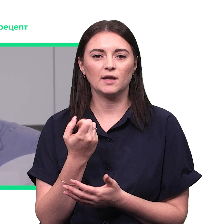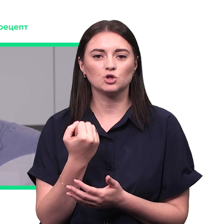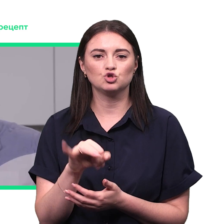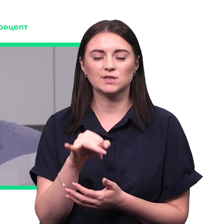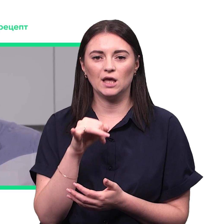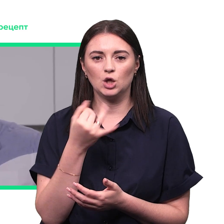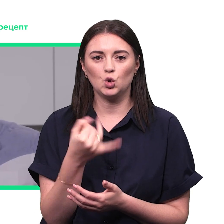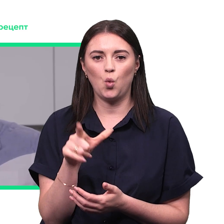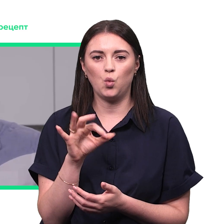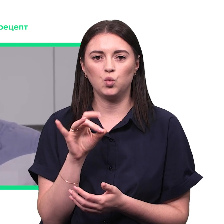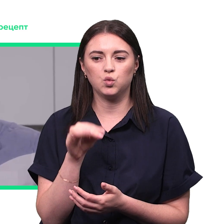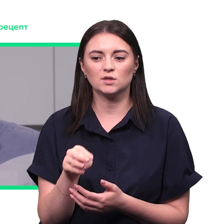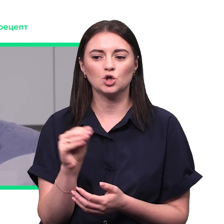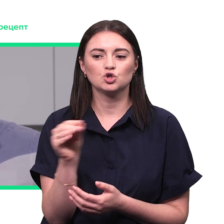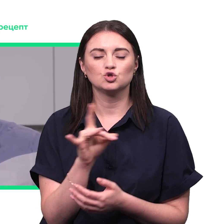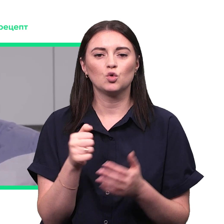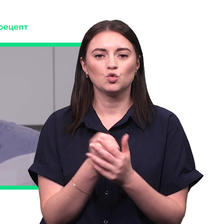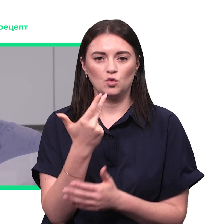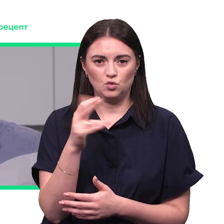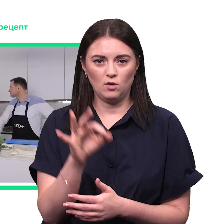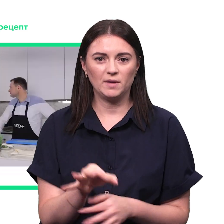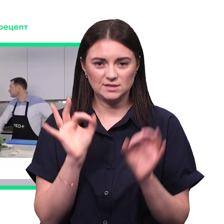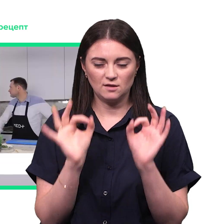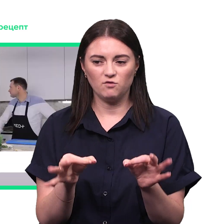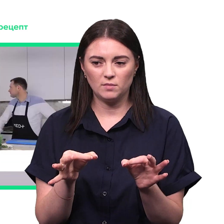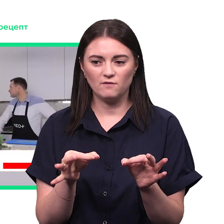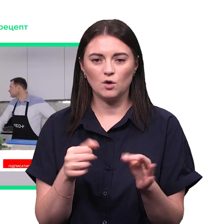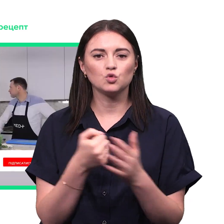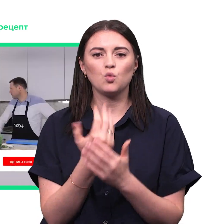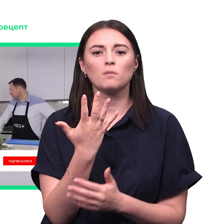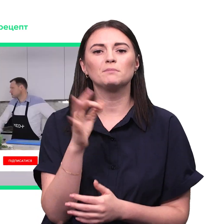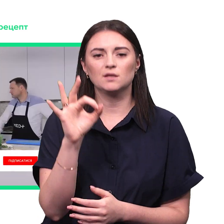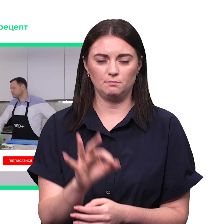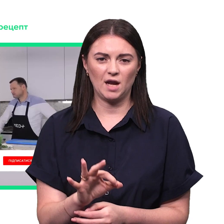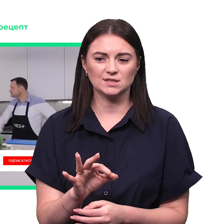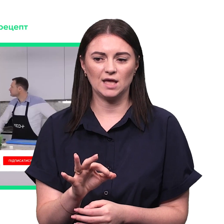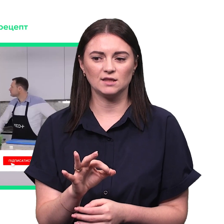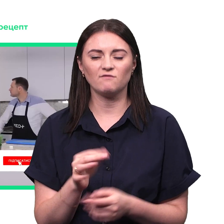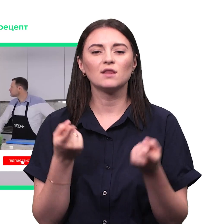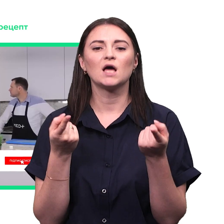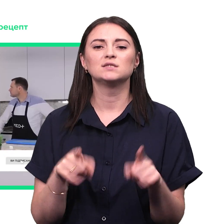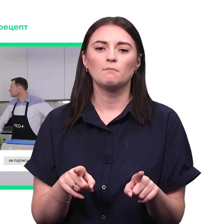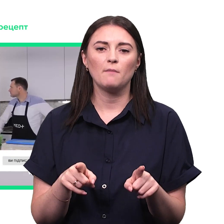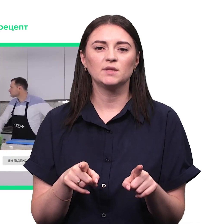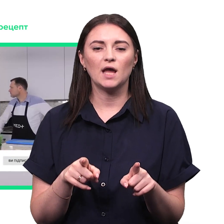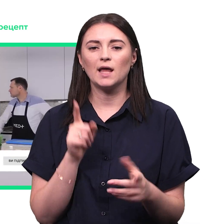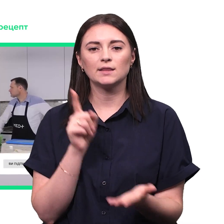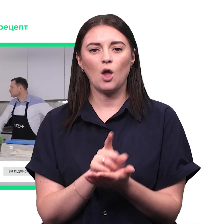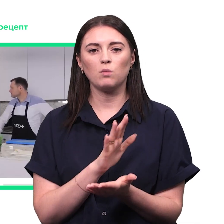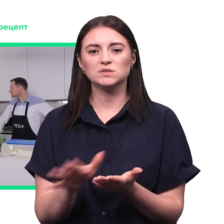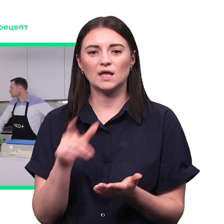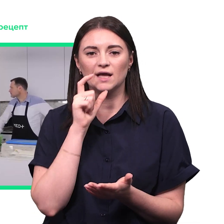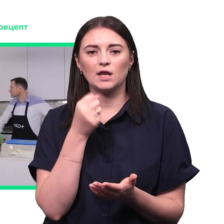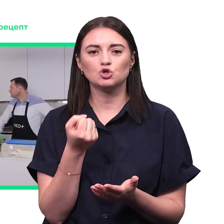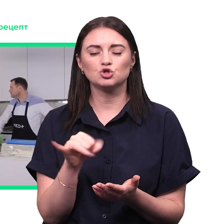йогурт жирностью до 3%, правильно? Ну, до 5%. На самом деле, не обязательно